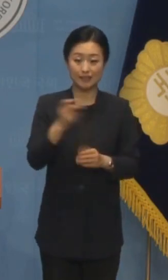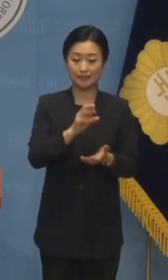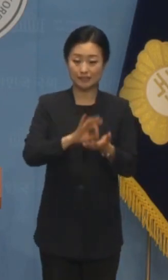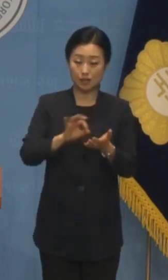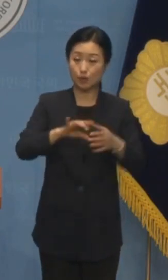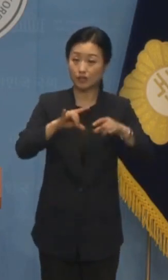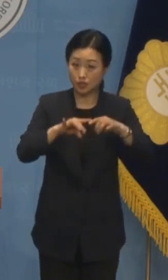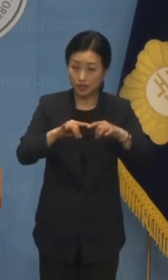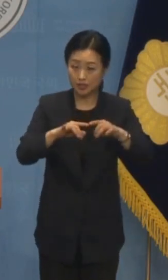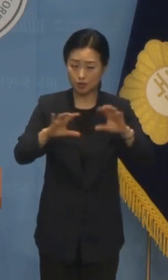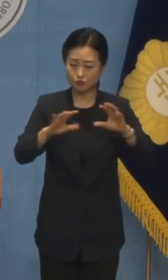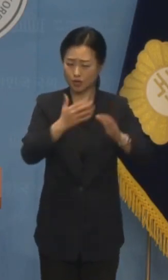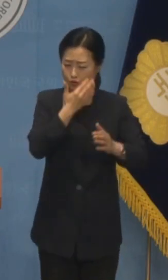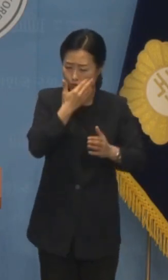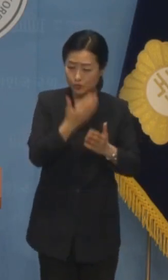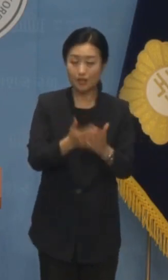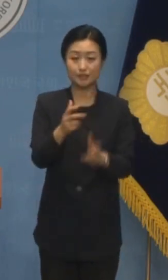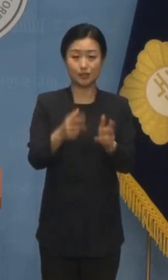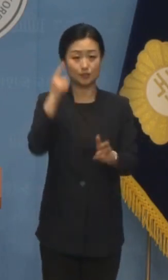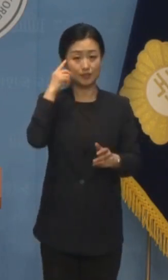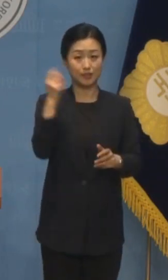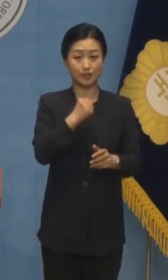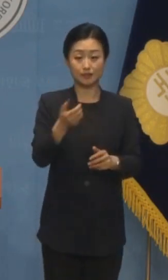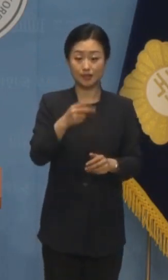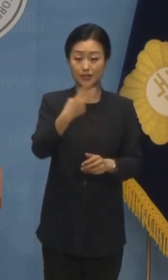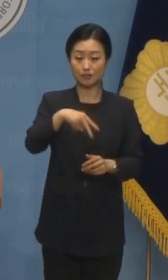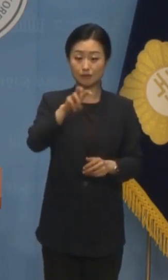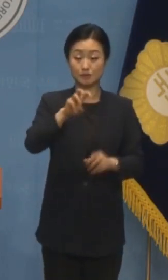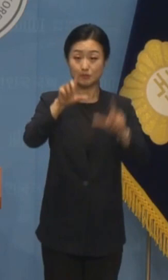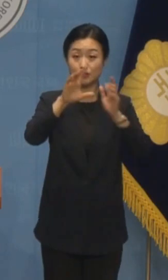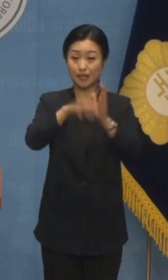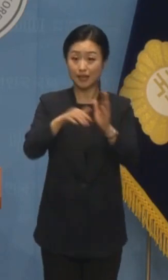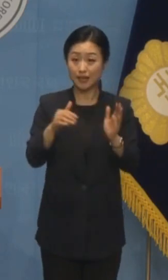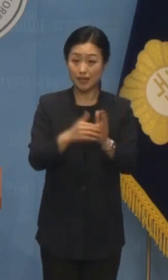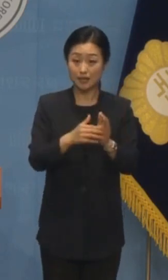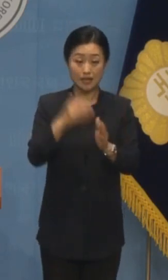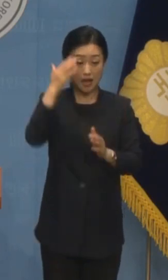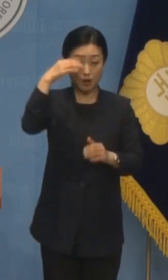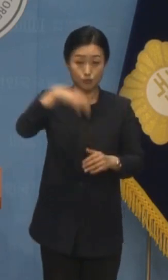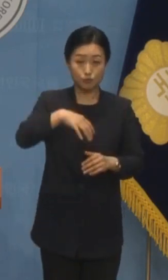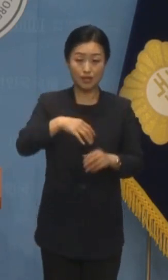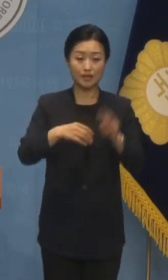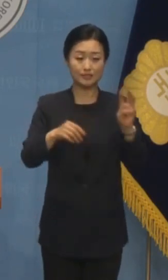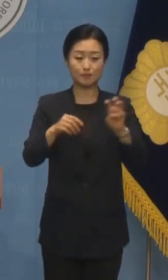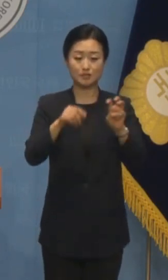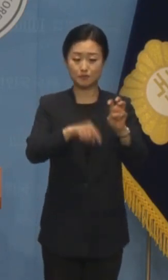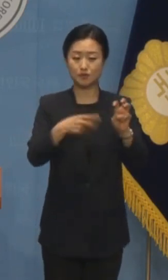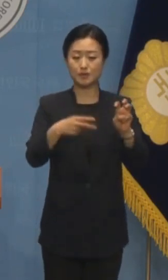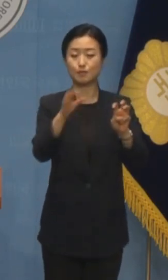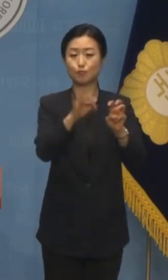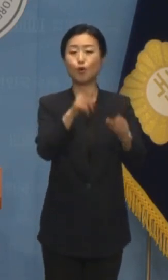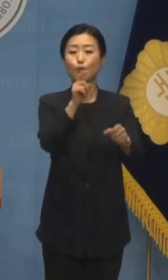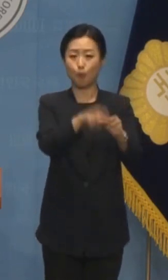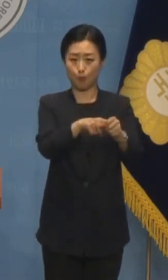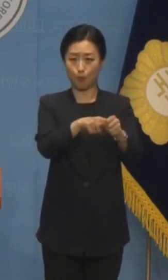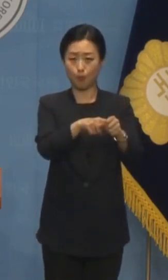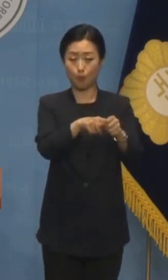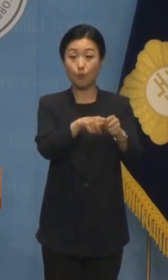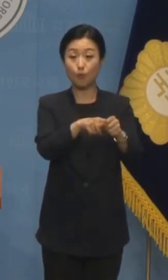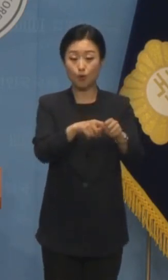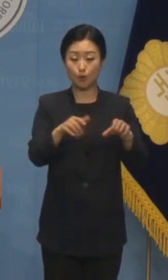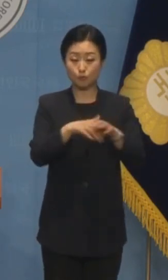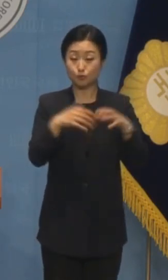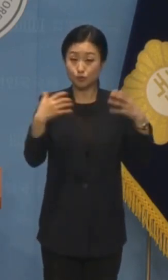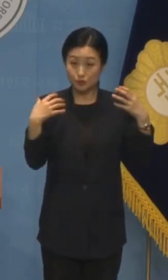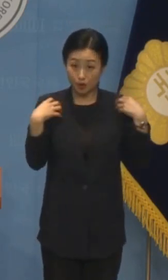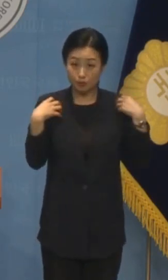핵심 전략으로 설정하고 있음에도 2030년까지 재생에너지 발전비 중 30.2%를 달성한다는 문재인